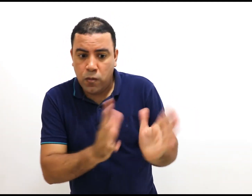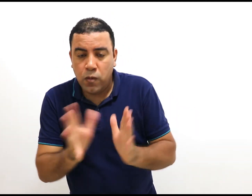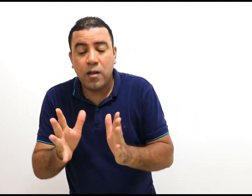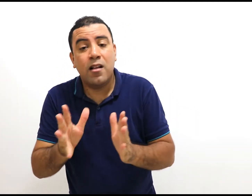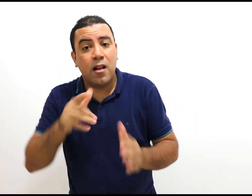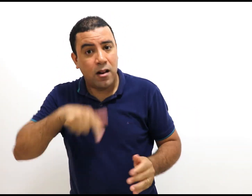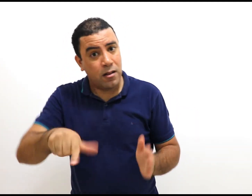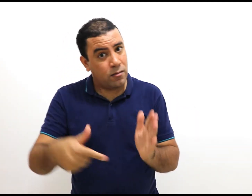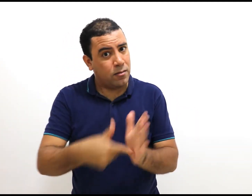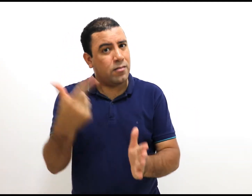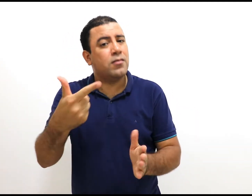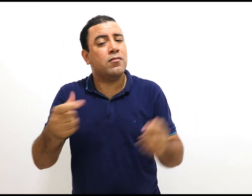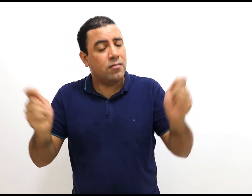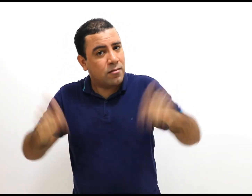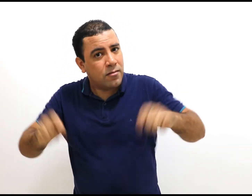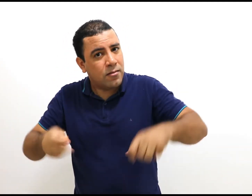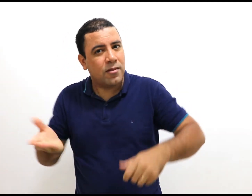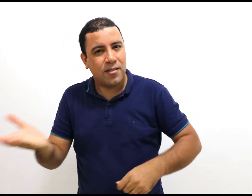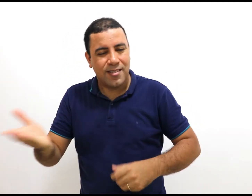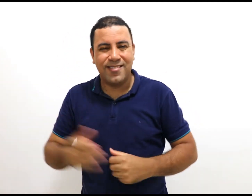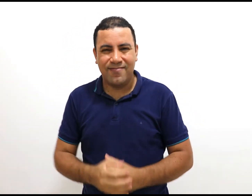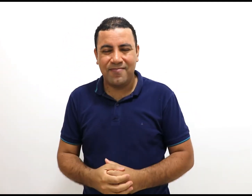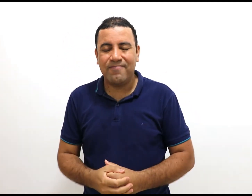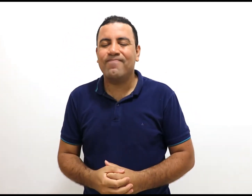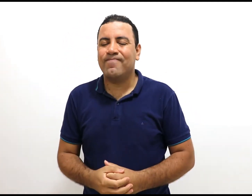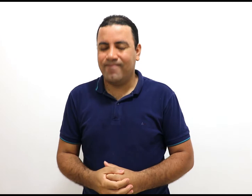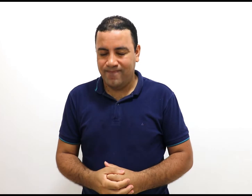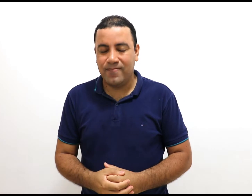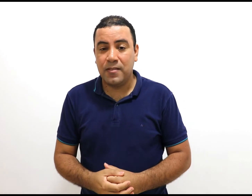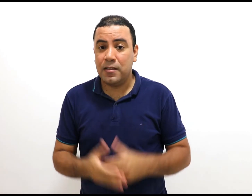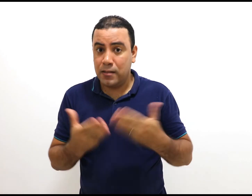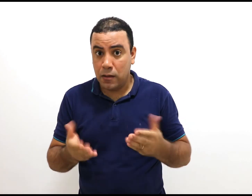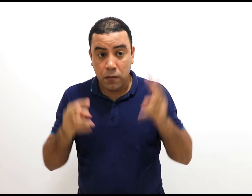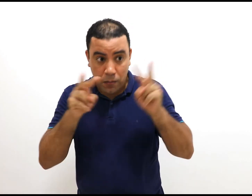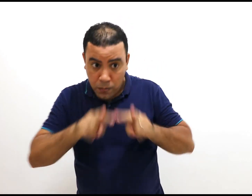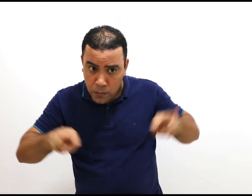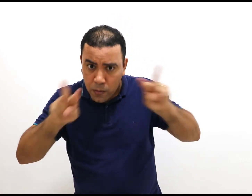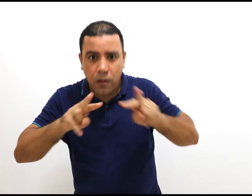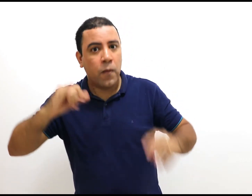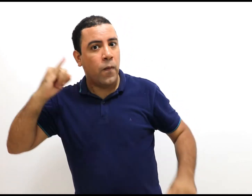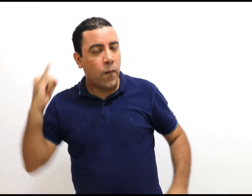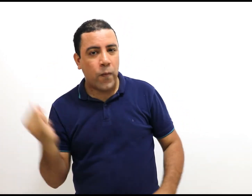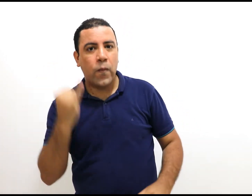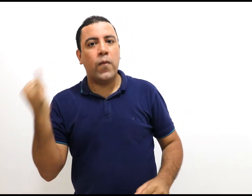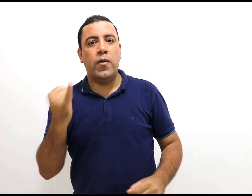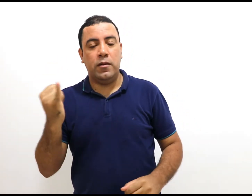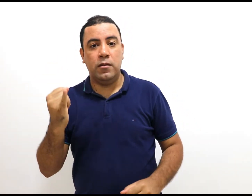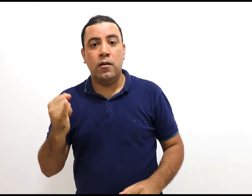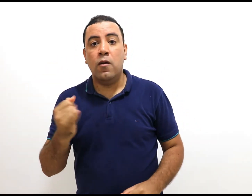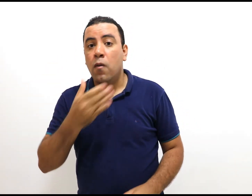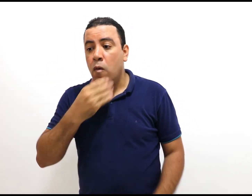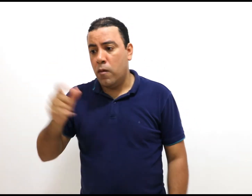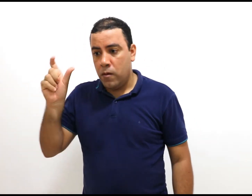segunda língua. A perspectiva visual pode ser tão promissora que Freitas e